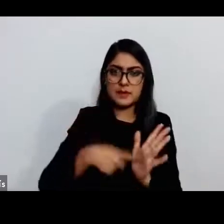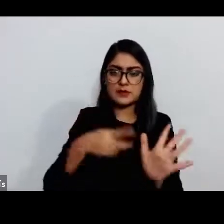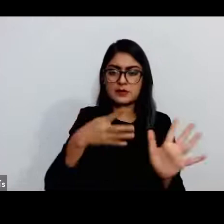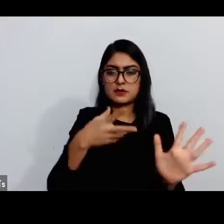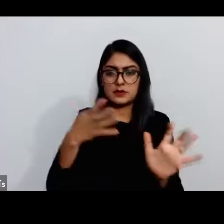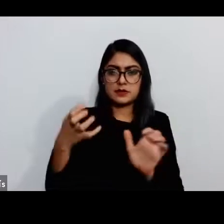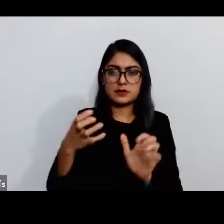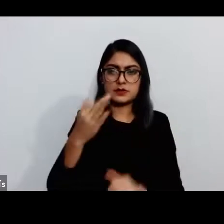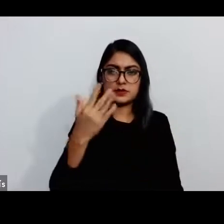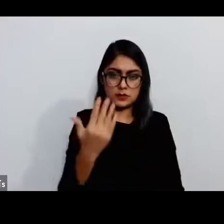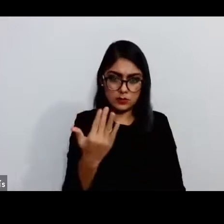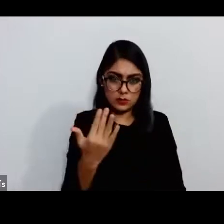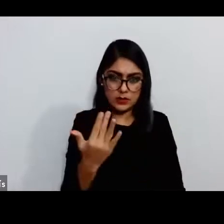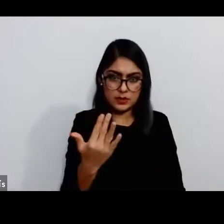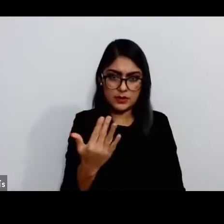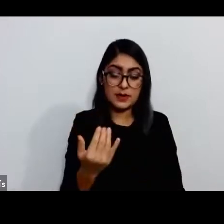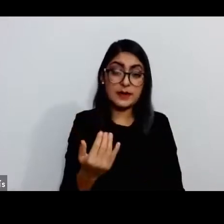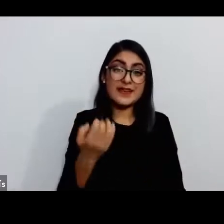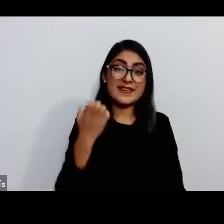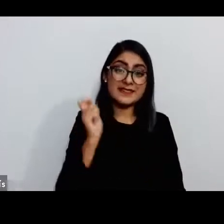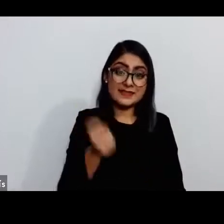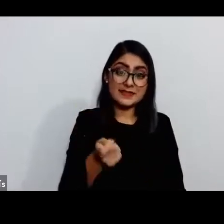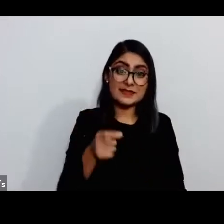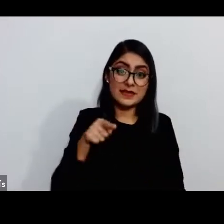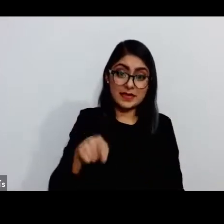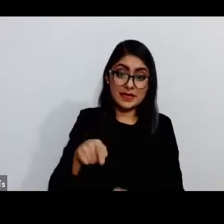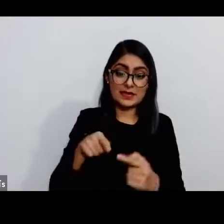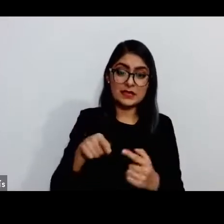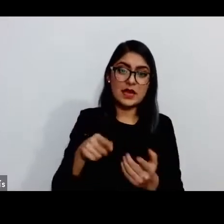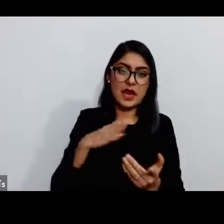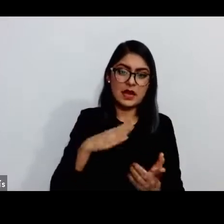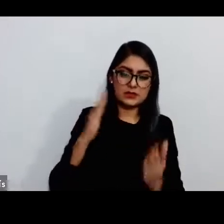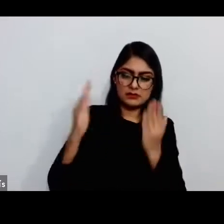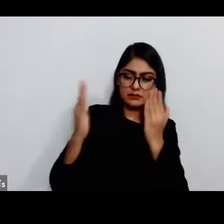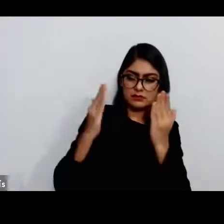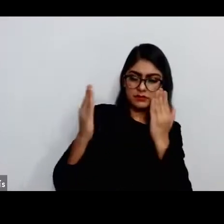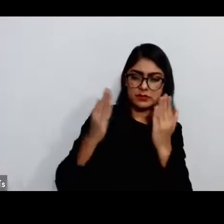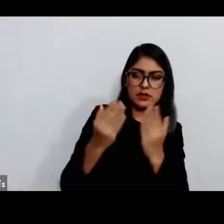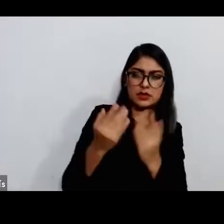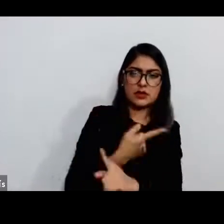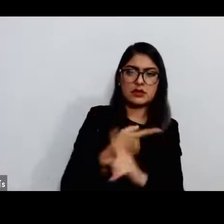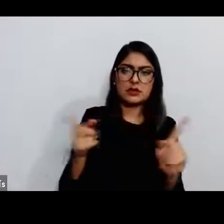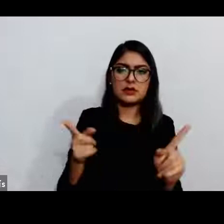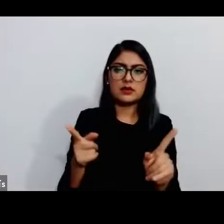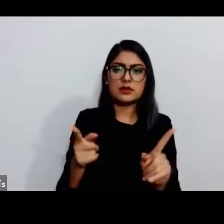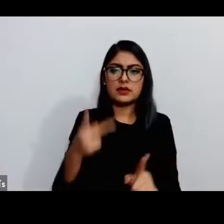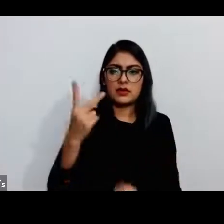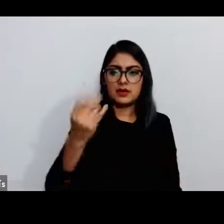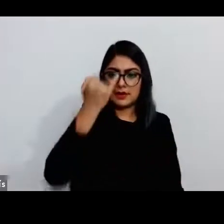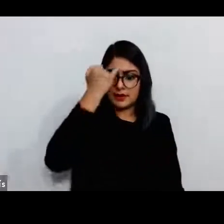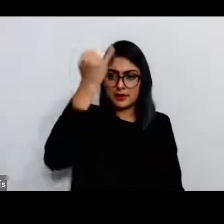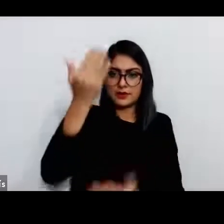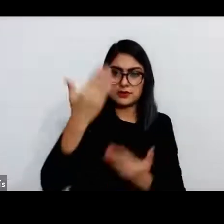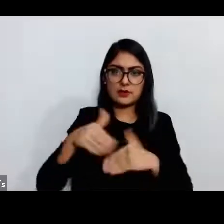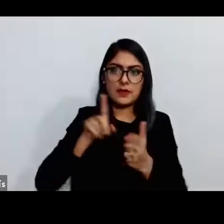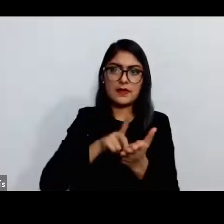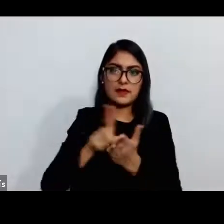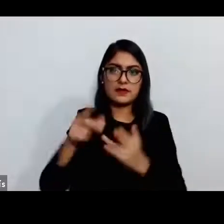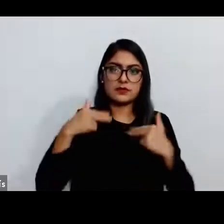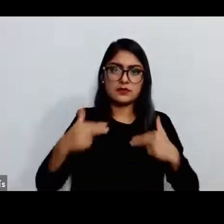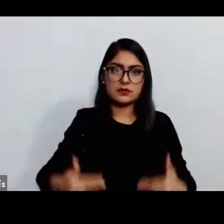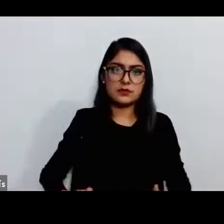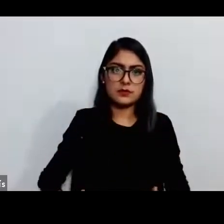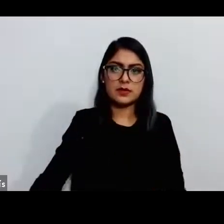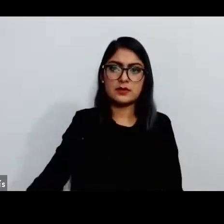1950. Y lo que la diferencia, digamos, de esta concepción de derechos humanos derivada de